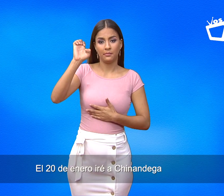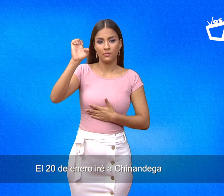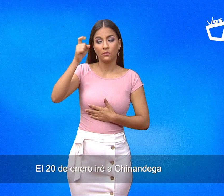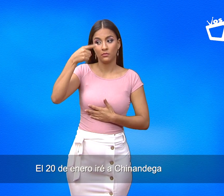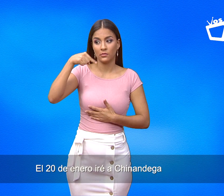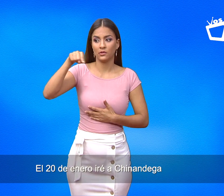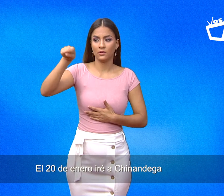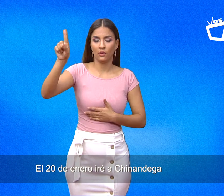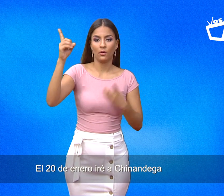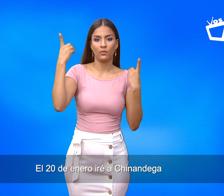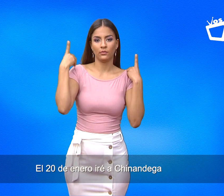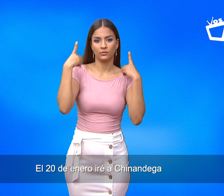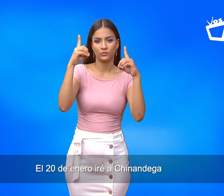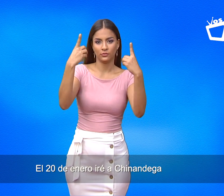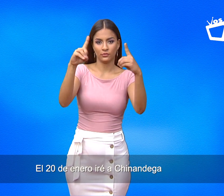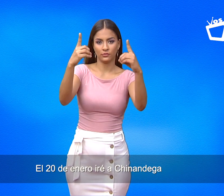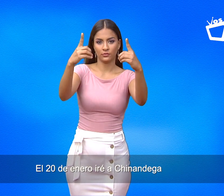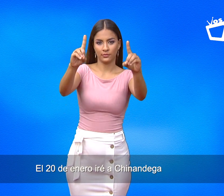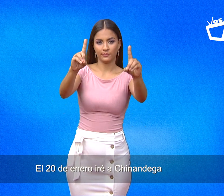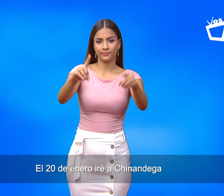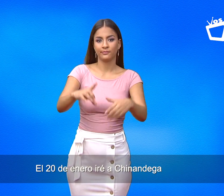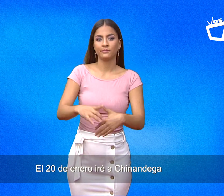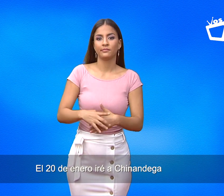el 20 de enero iré a chinandega